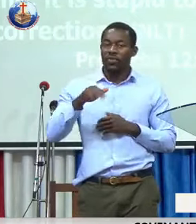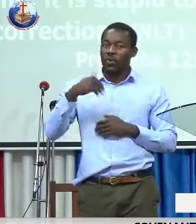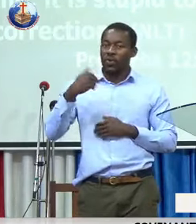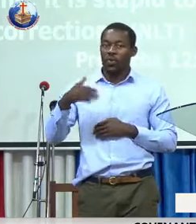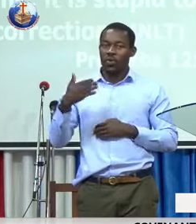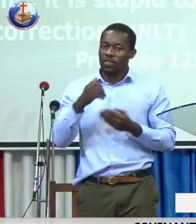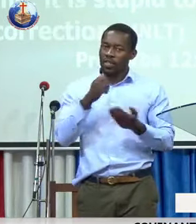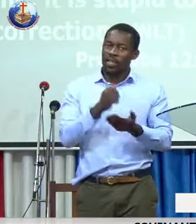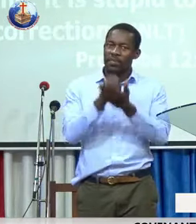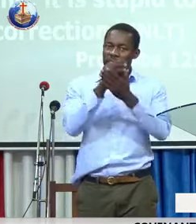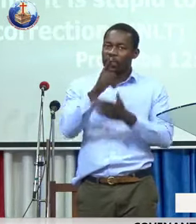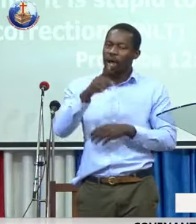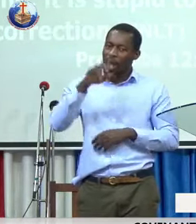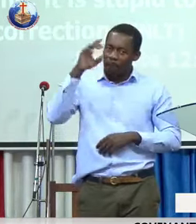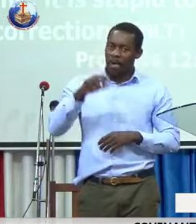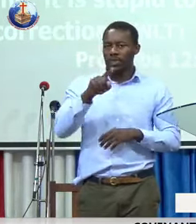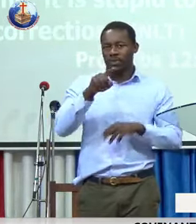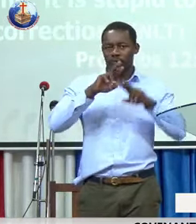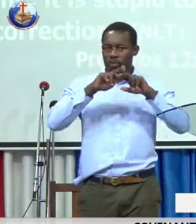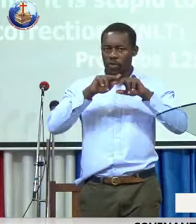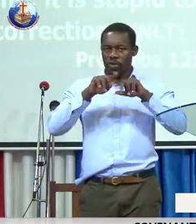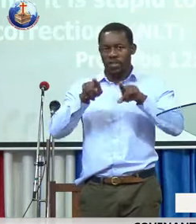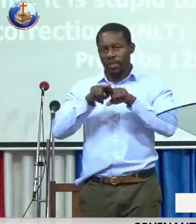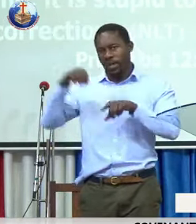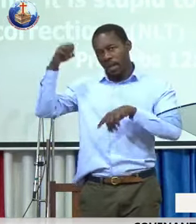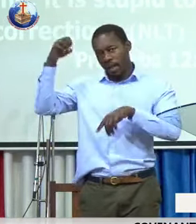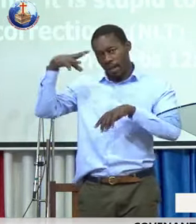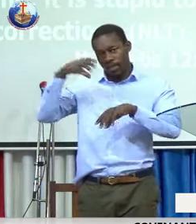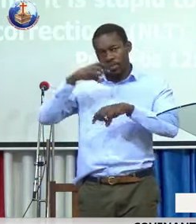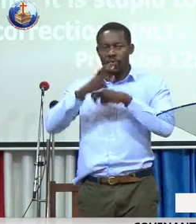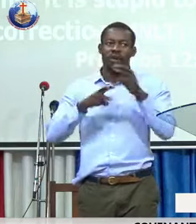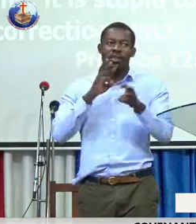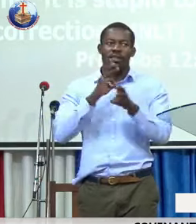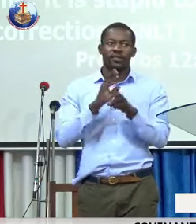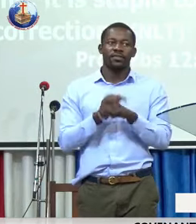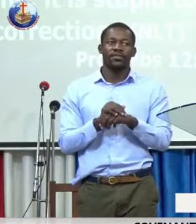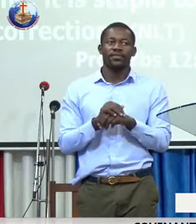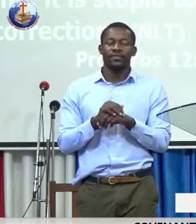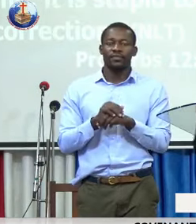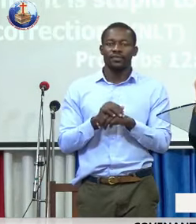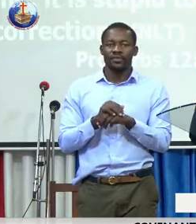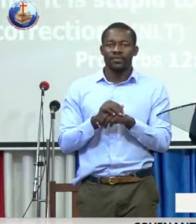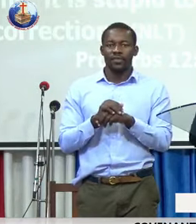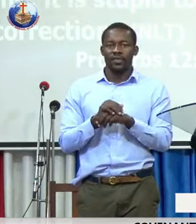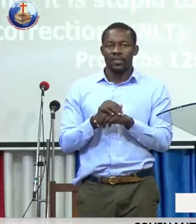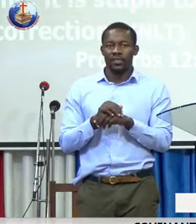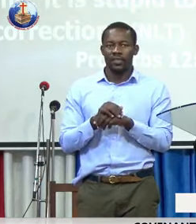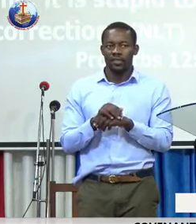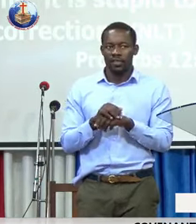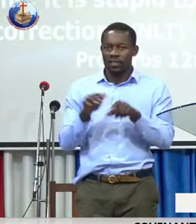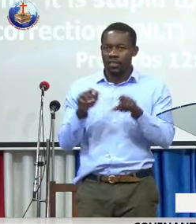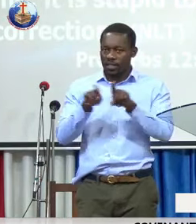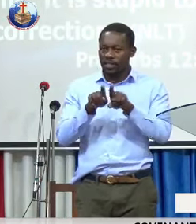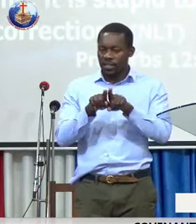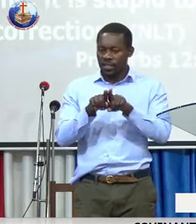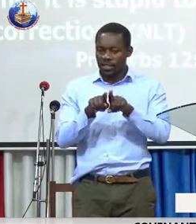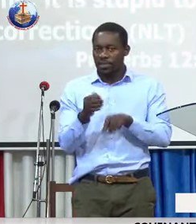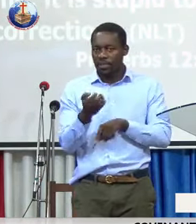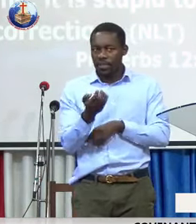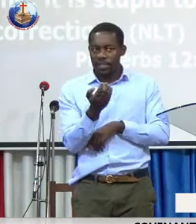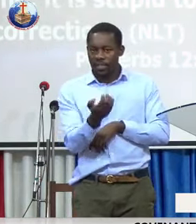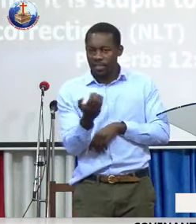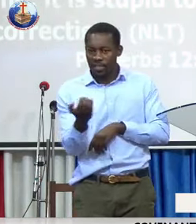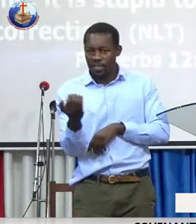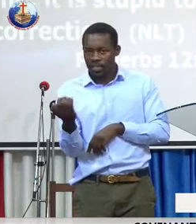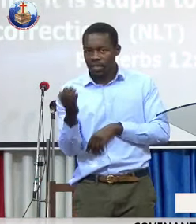light. Wao ndio wanakufuatilia kuhakikisha kwamba wewe ni chumvi na wewe ni nuru. And if anything, they are the only ones who are legally allowed na wao to do it.